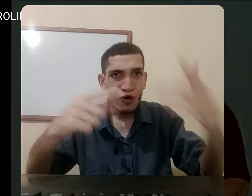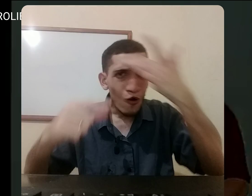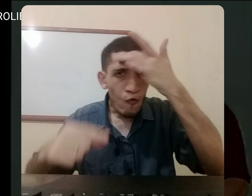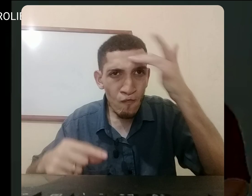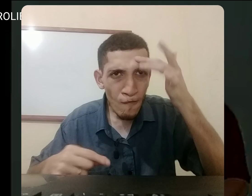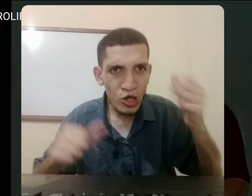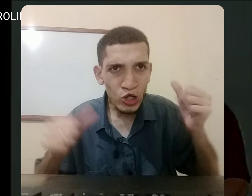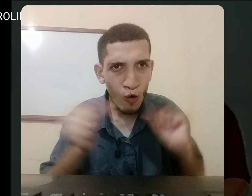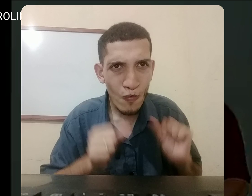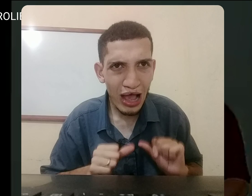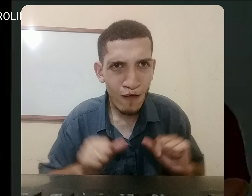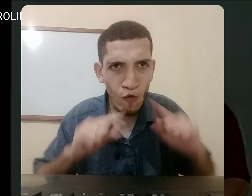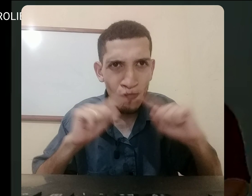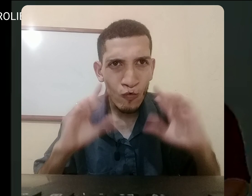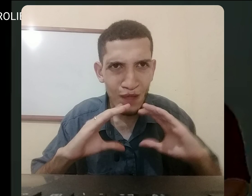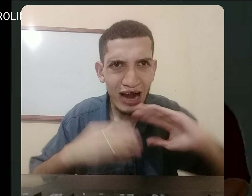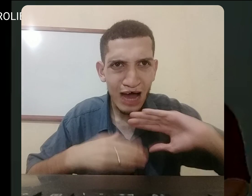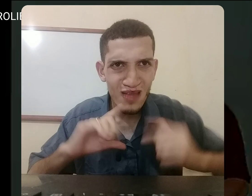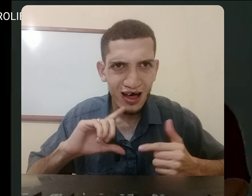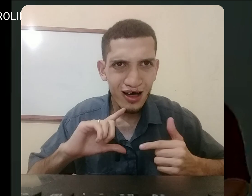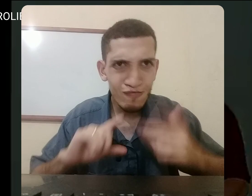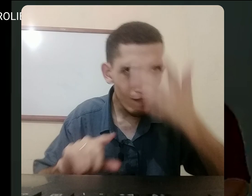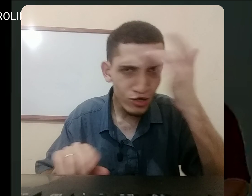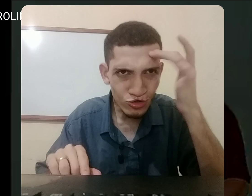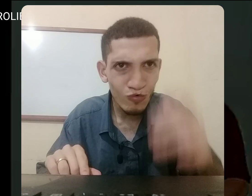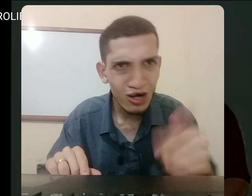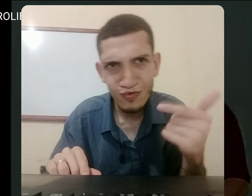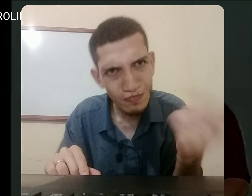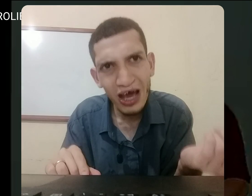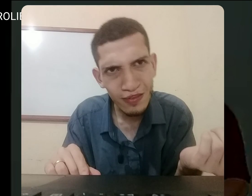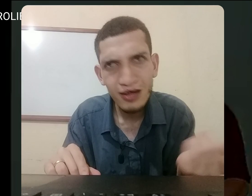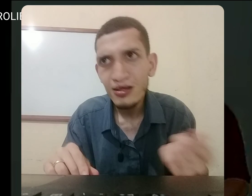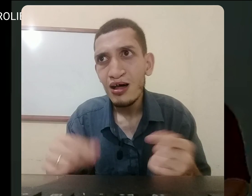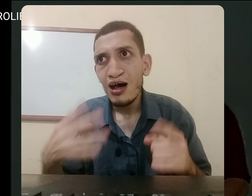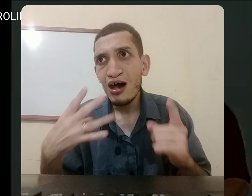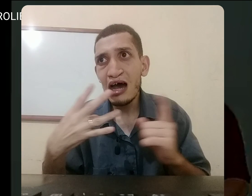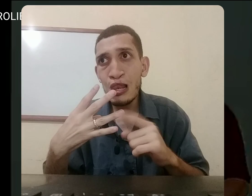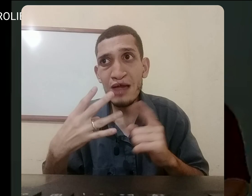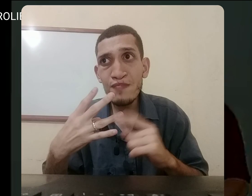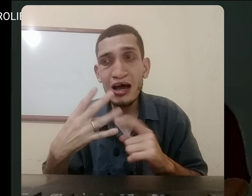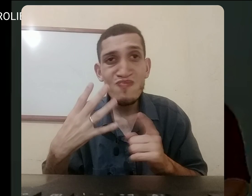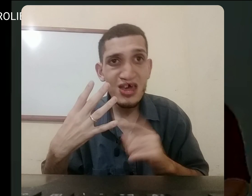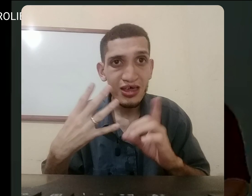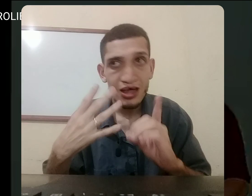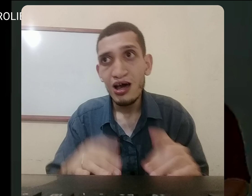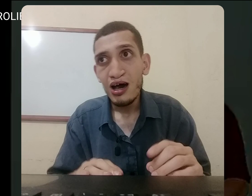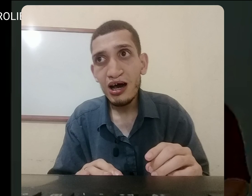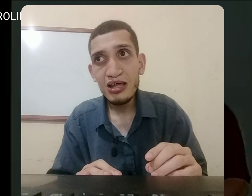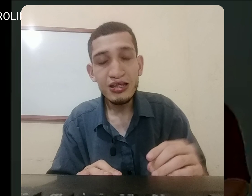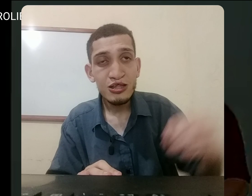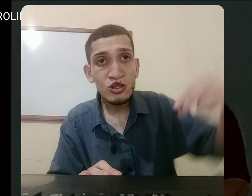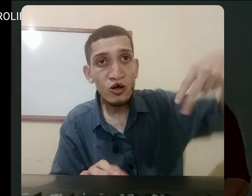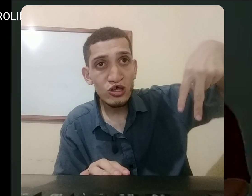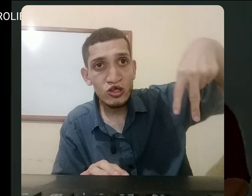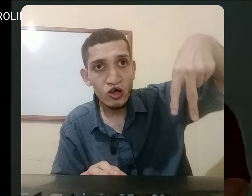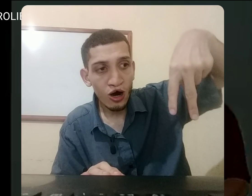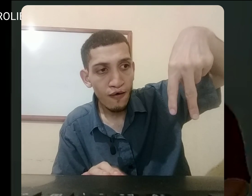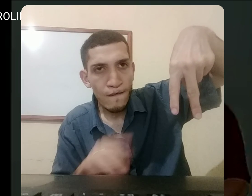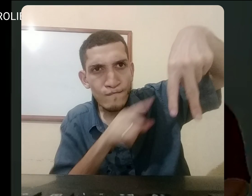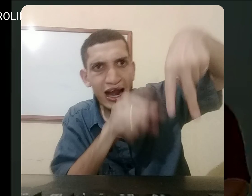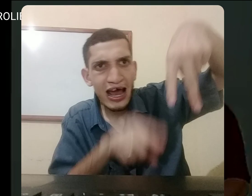caiu. Uma pessoa tem a forma quadrada? Uma pessoa? Não tem, né? Letra D, aí. Isso